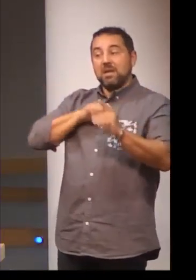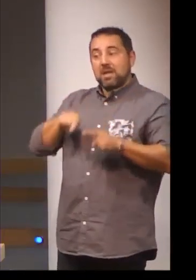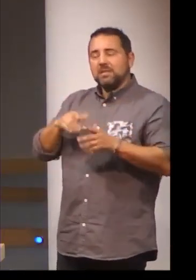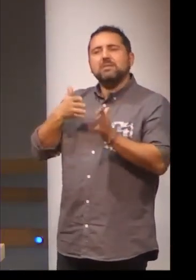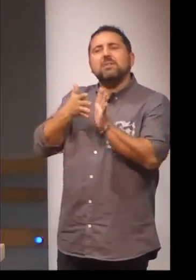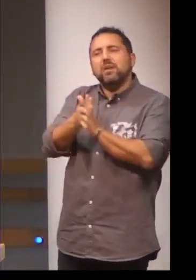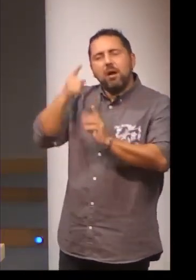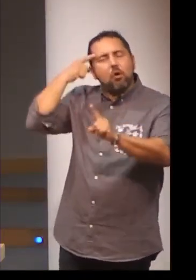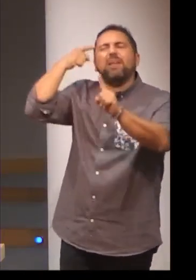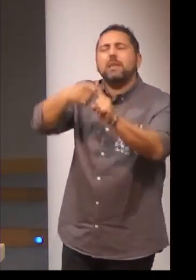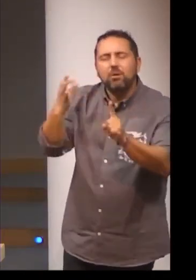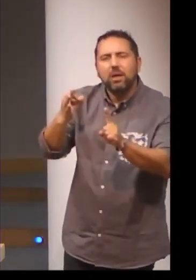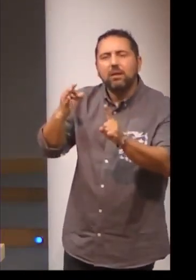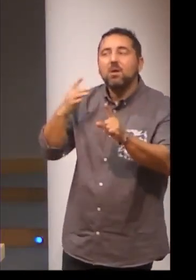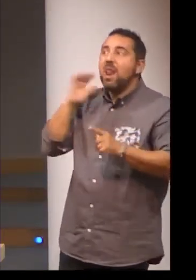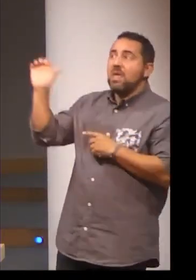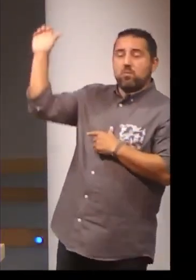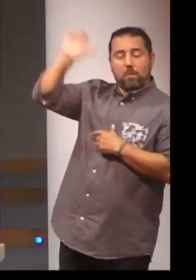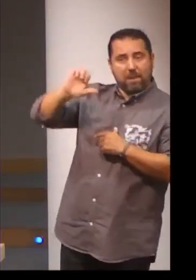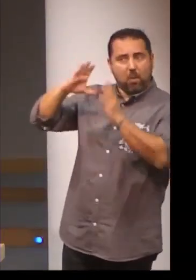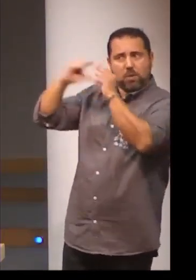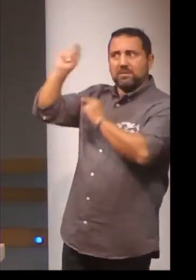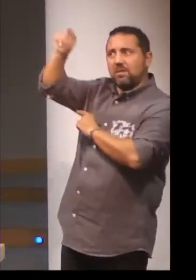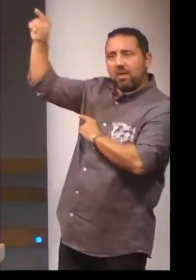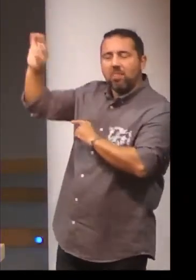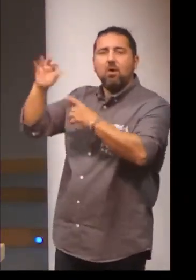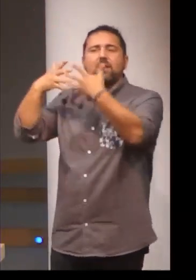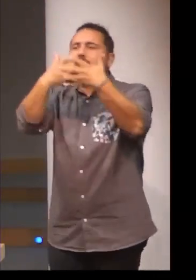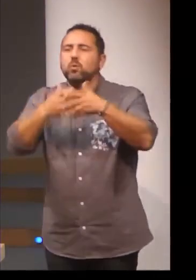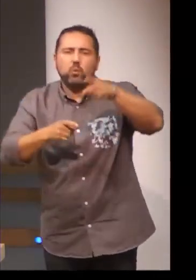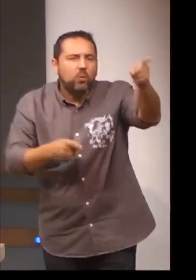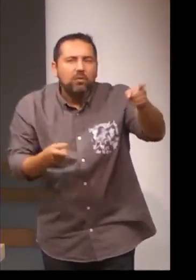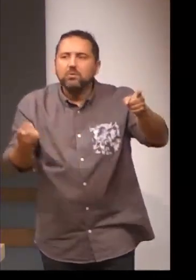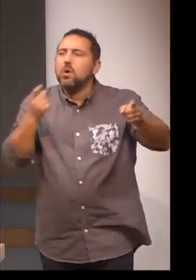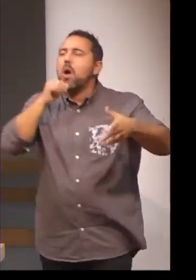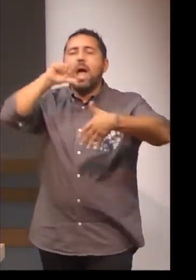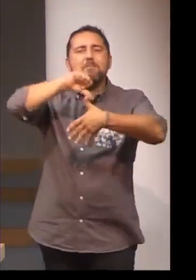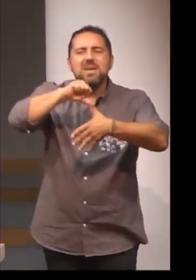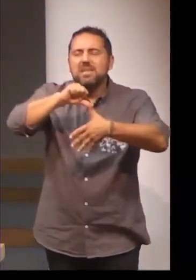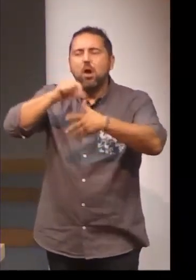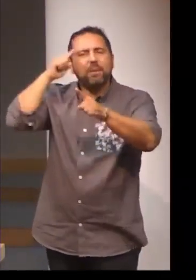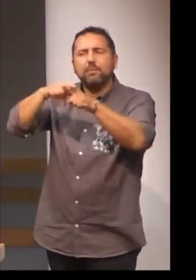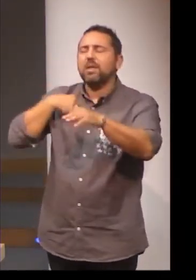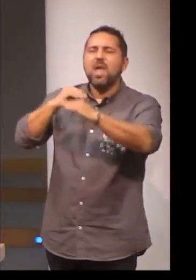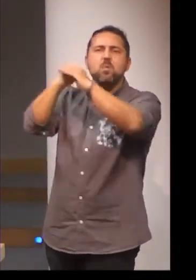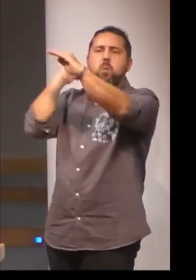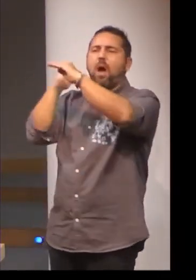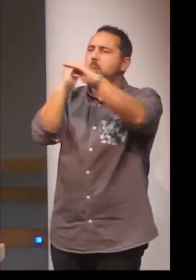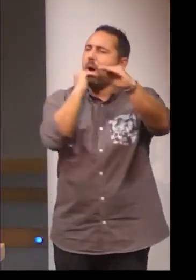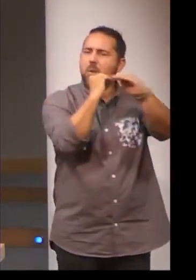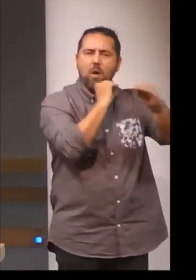mismo nivel que las universidades, tanto europeas como estadounidenses o de América Latina, como le comentaba antes